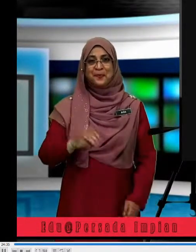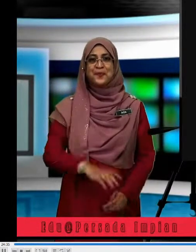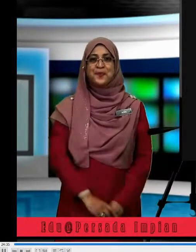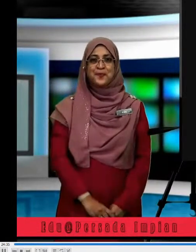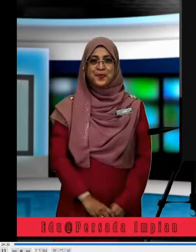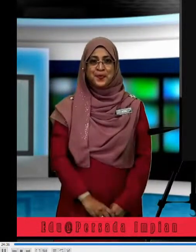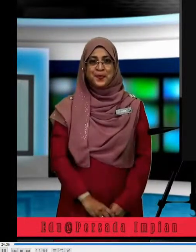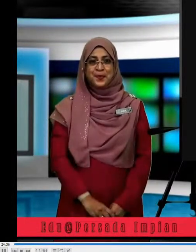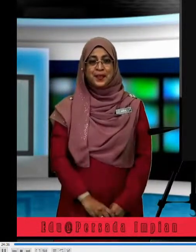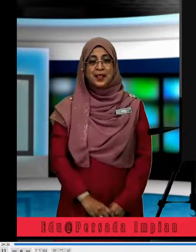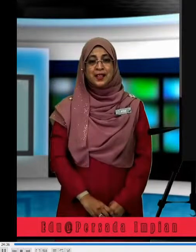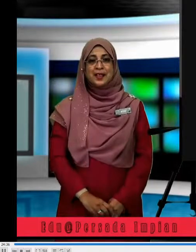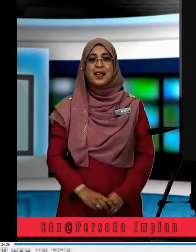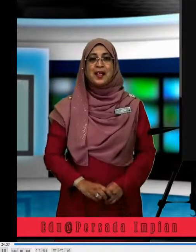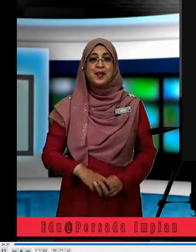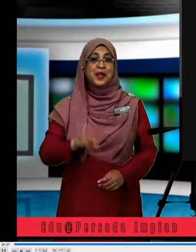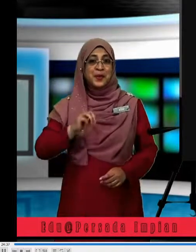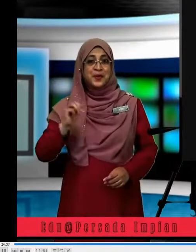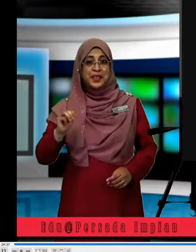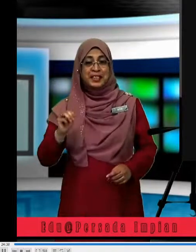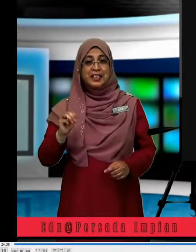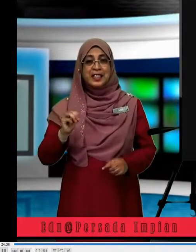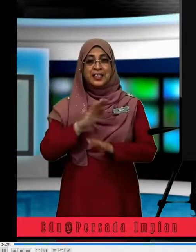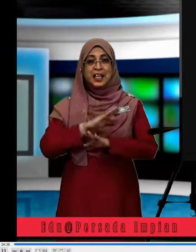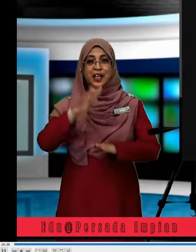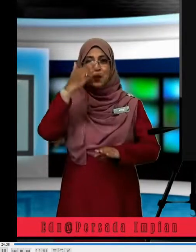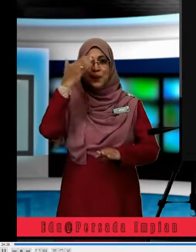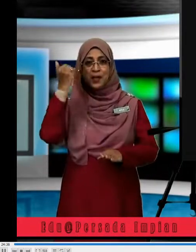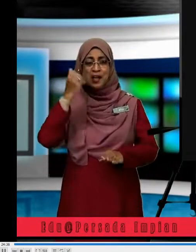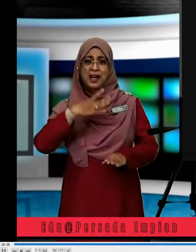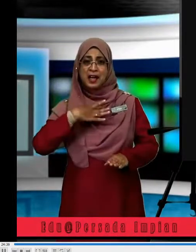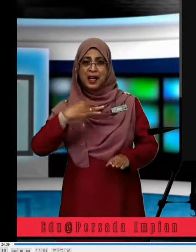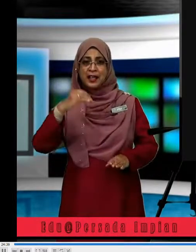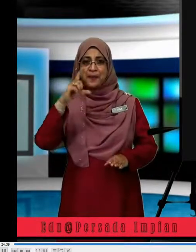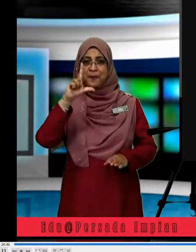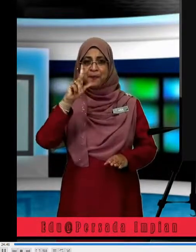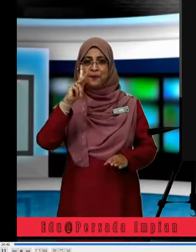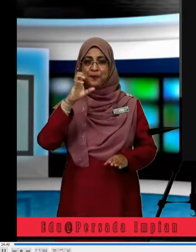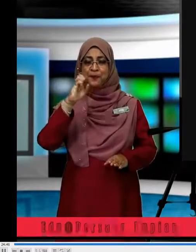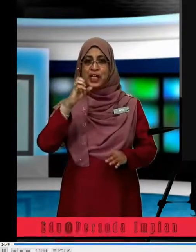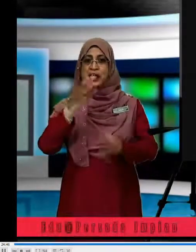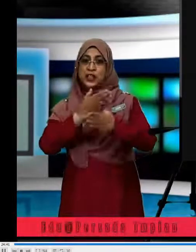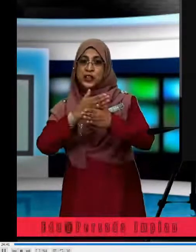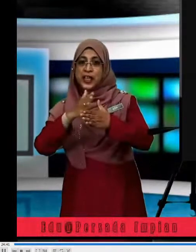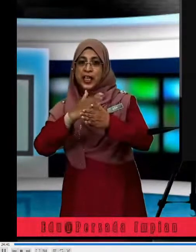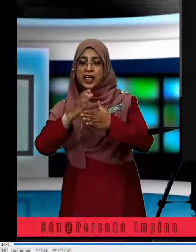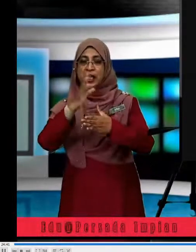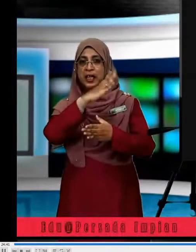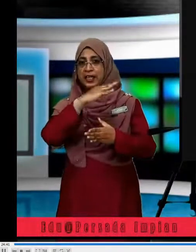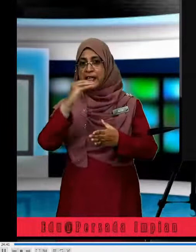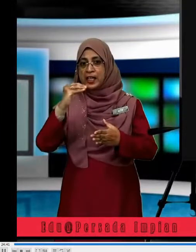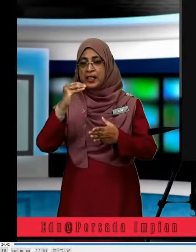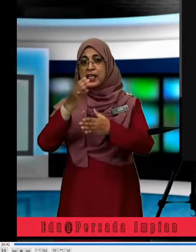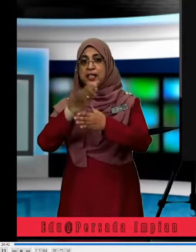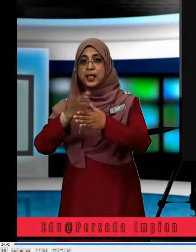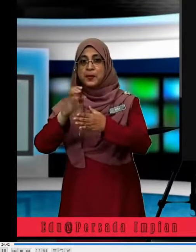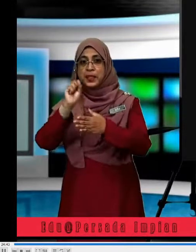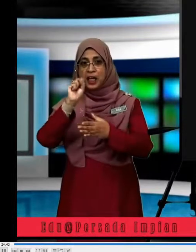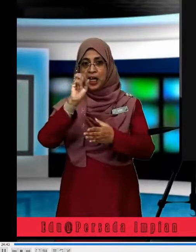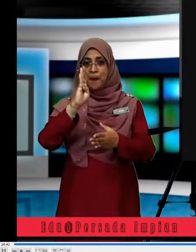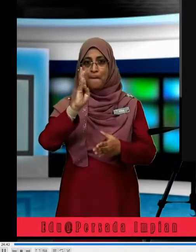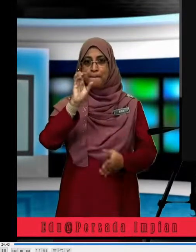budeg budeg Hai Oke boleh Breath jangan lupa like share dan